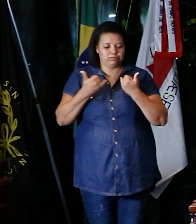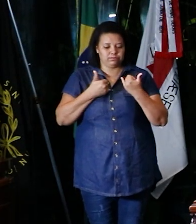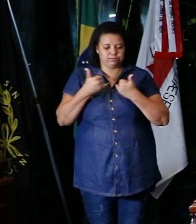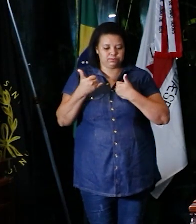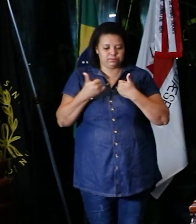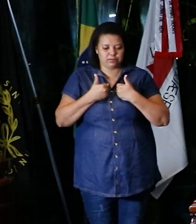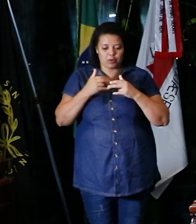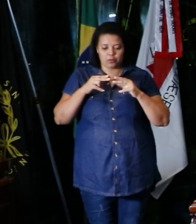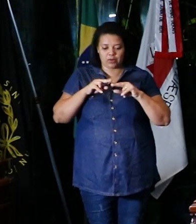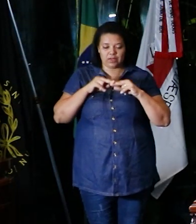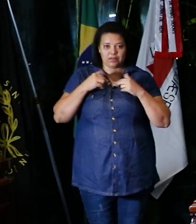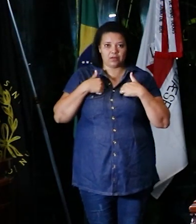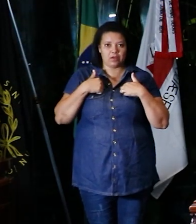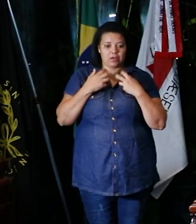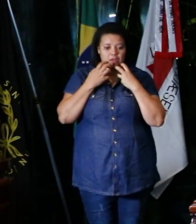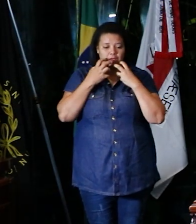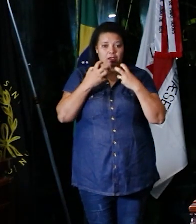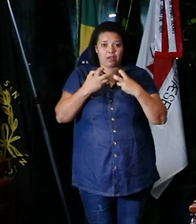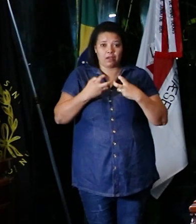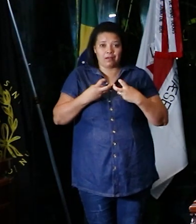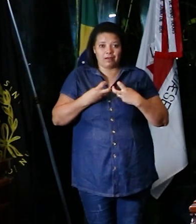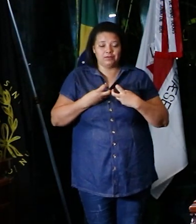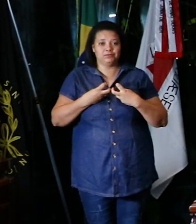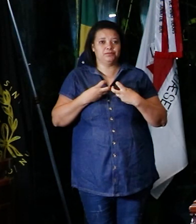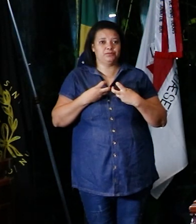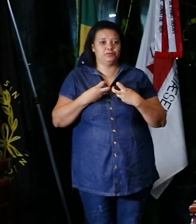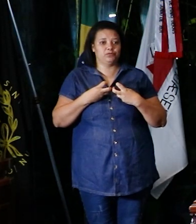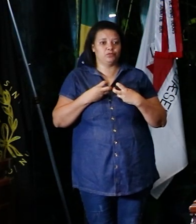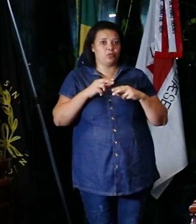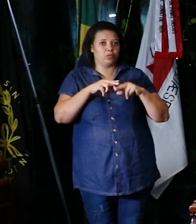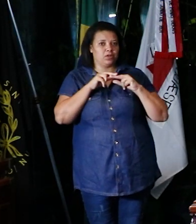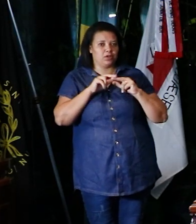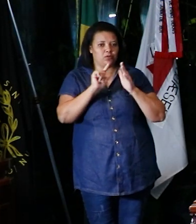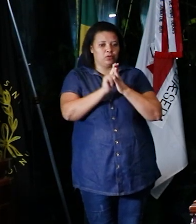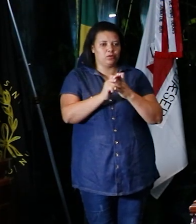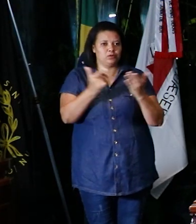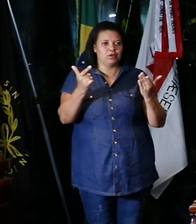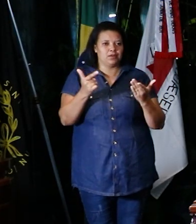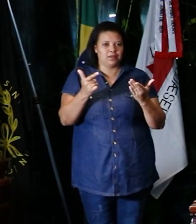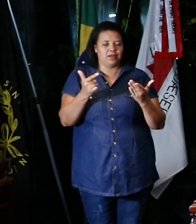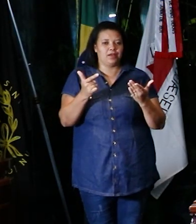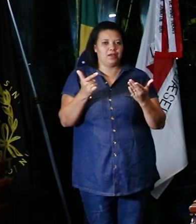isso me grito. Por isso frequento os jornais, me exponho